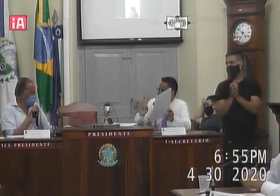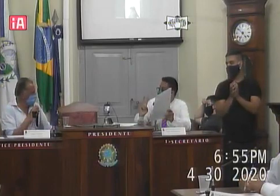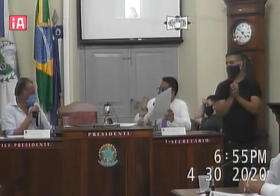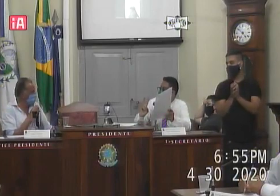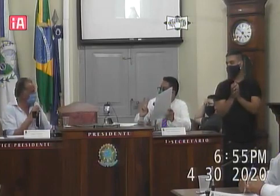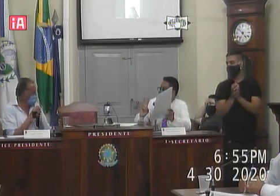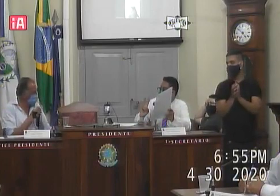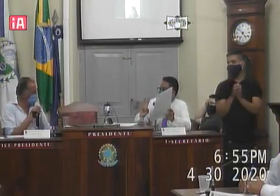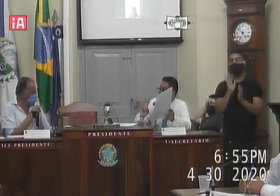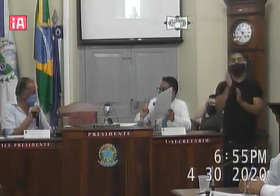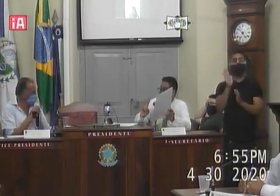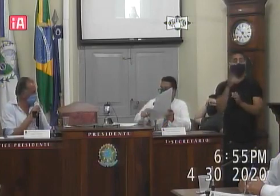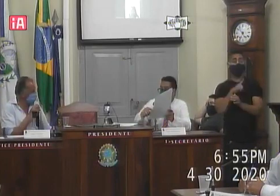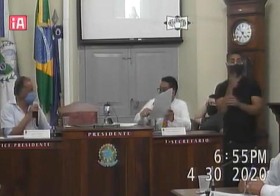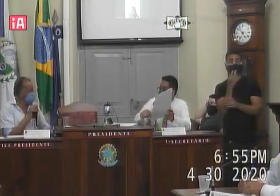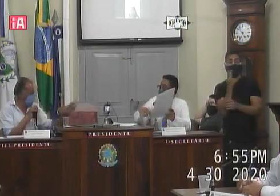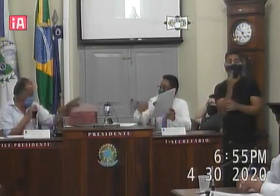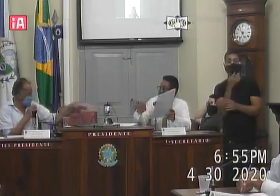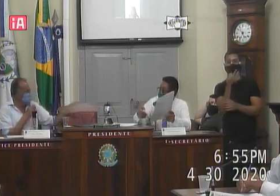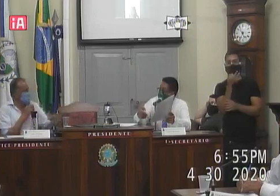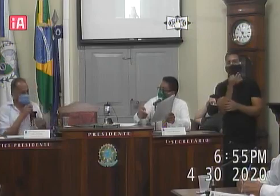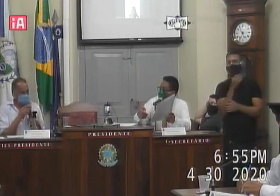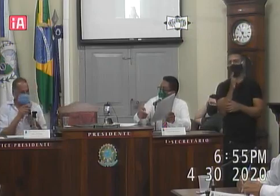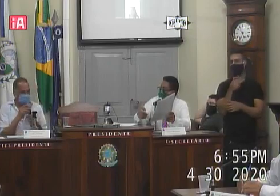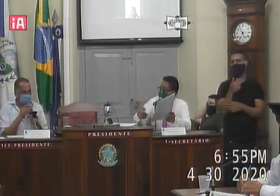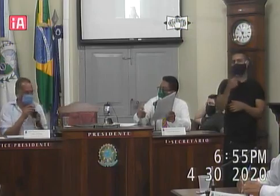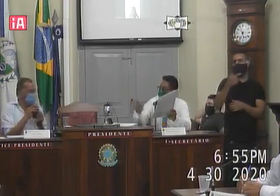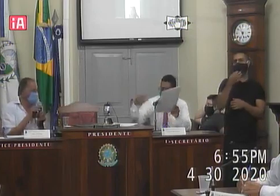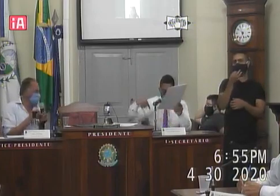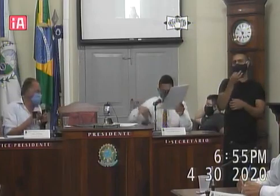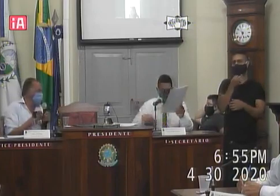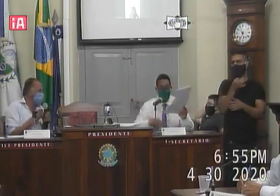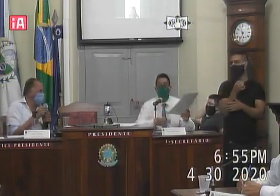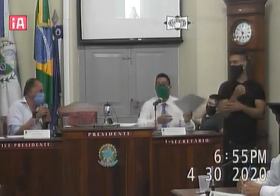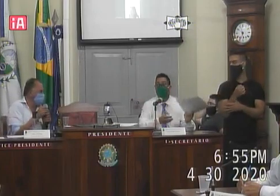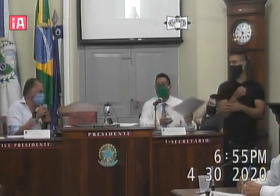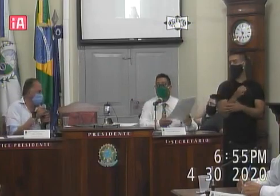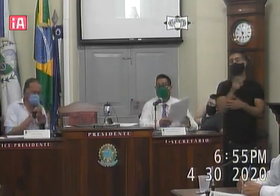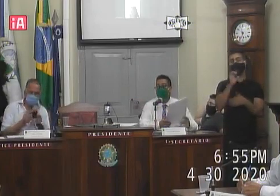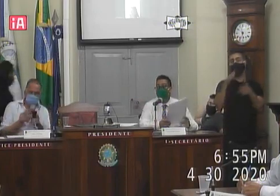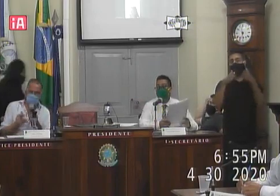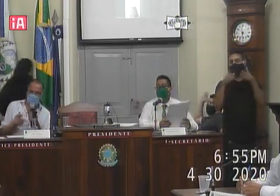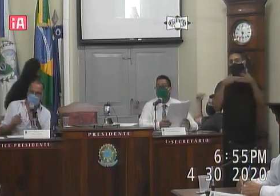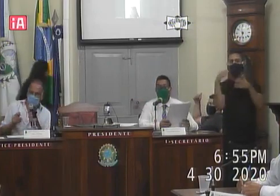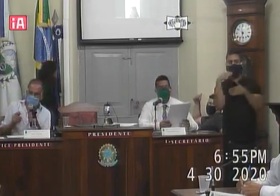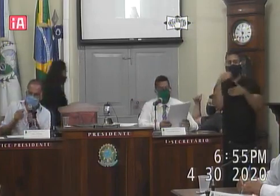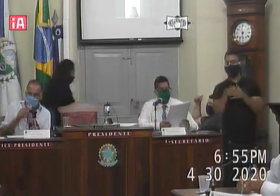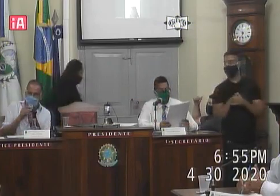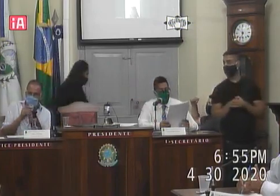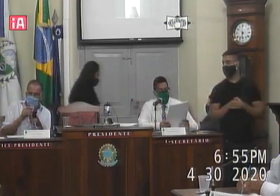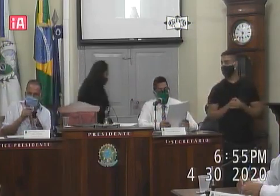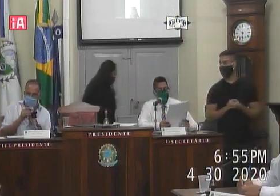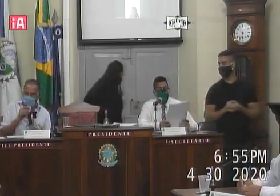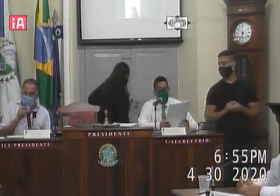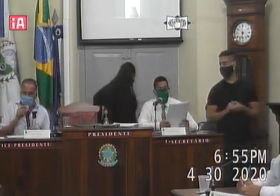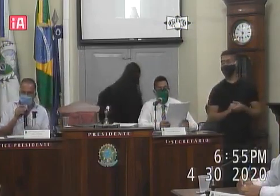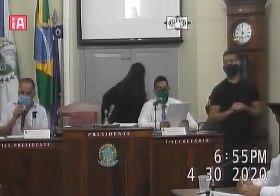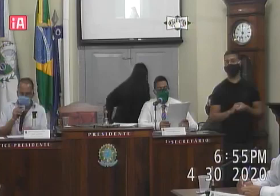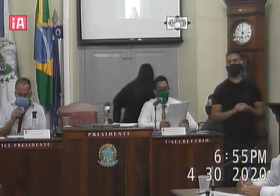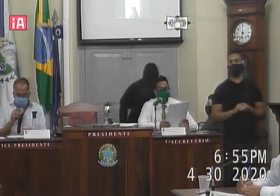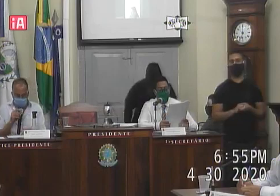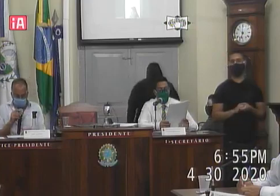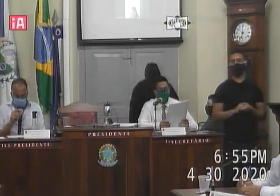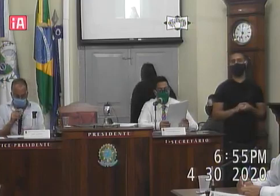emitir... Já estou com os dois pareceres. Já estão com os dois pareceres? Hoje eu estou lendo o segundo parecer. Então é só o requerimento de urgência.